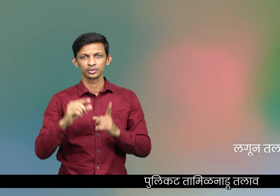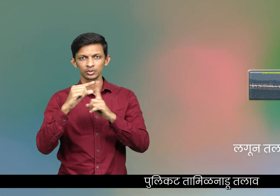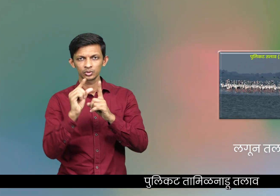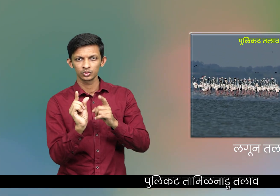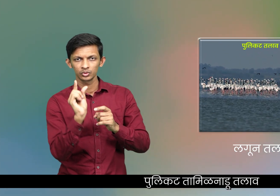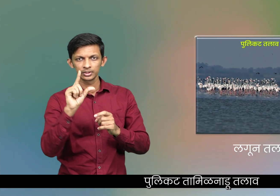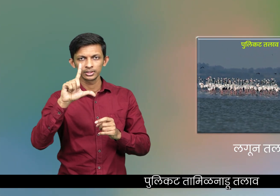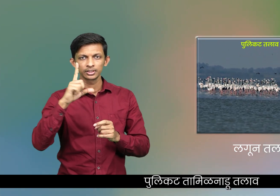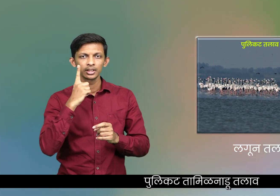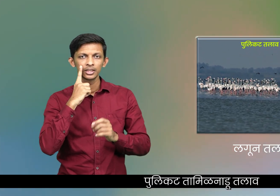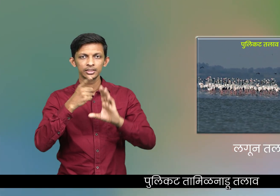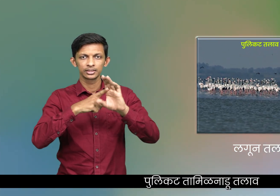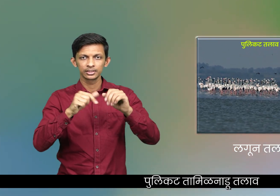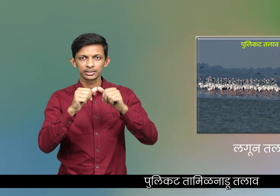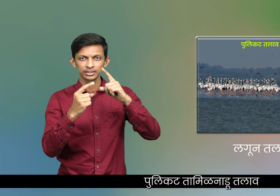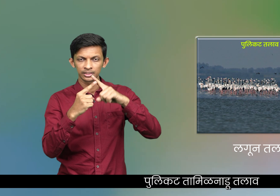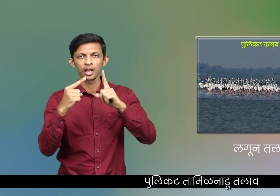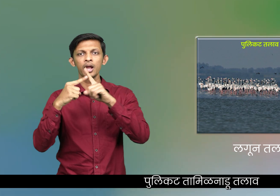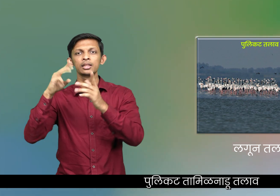पुलिकट तामिळनाडू तलाव